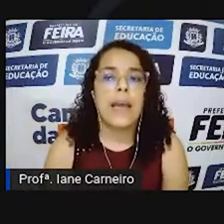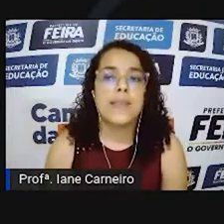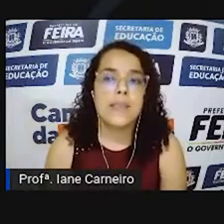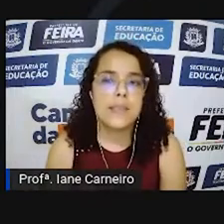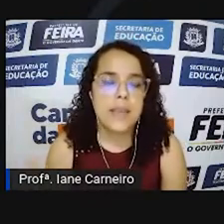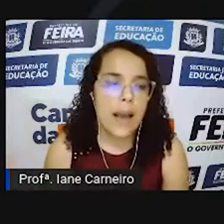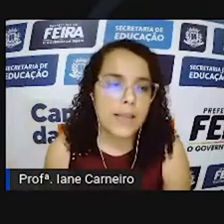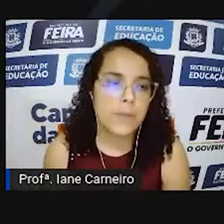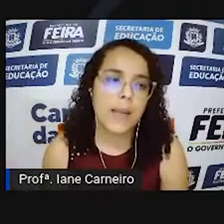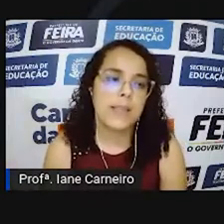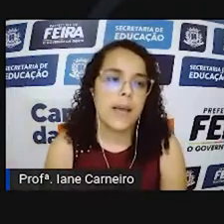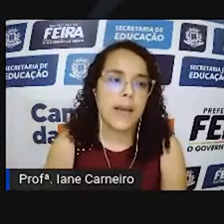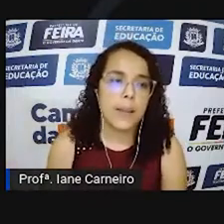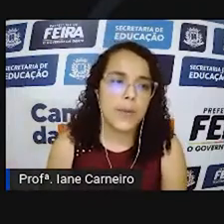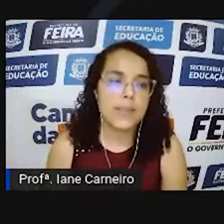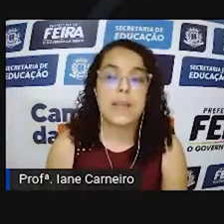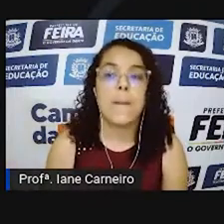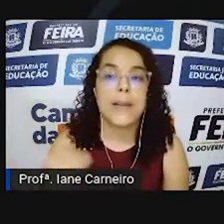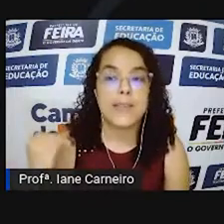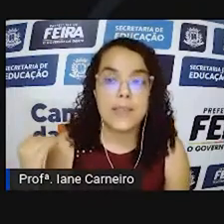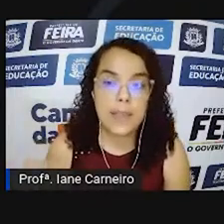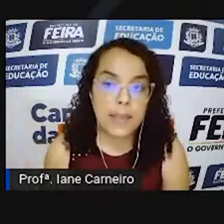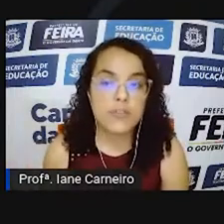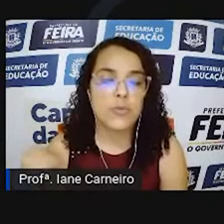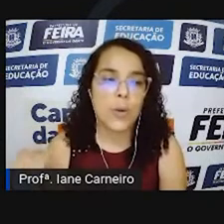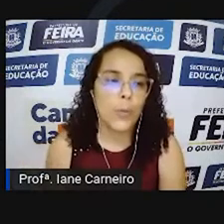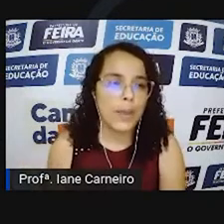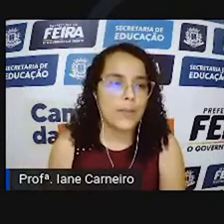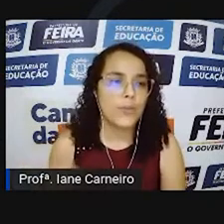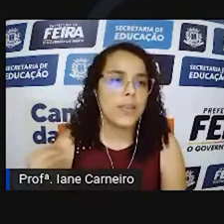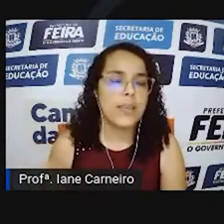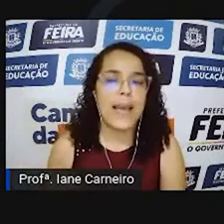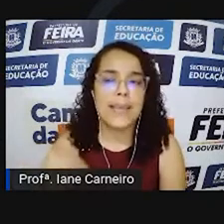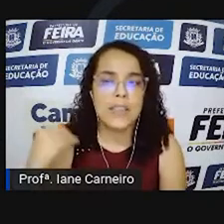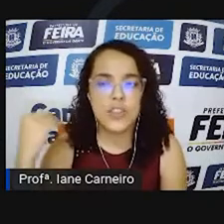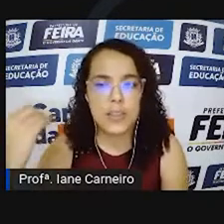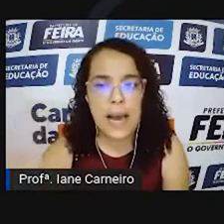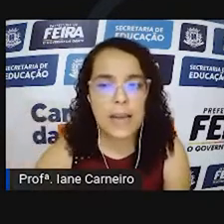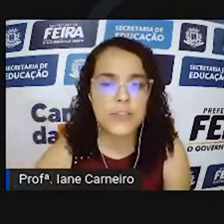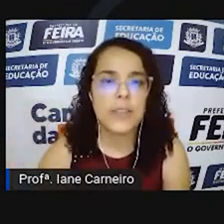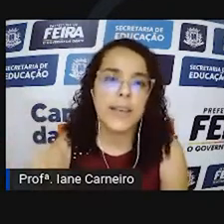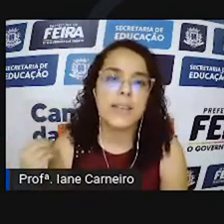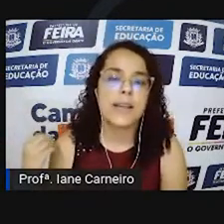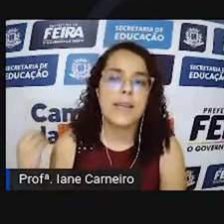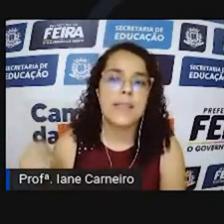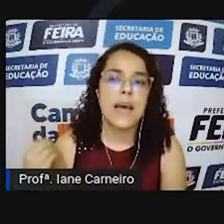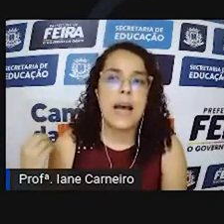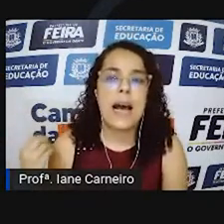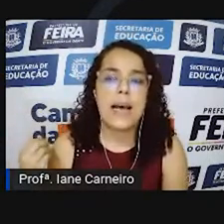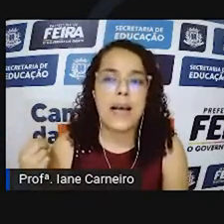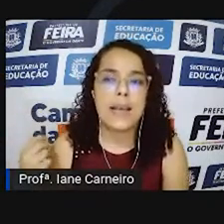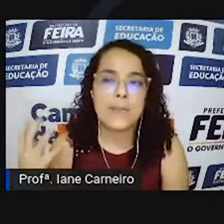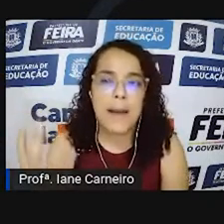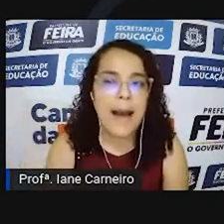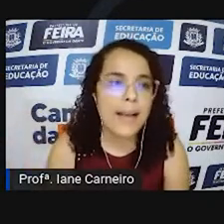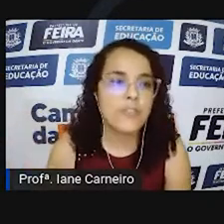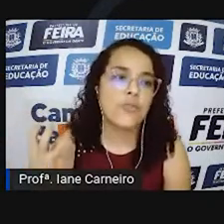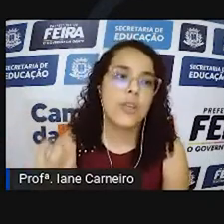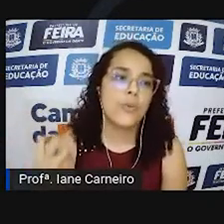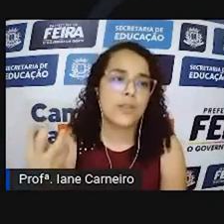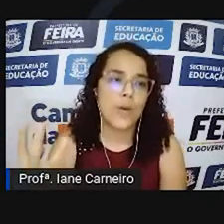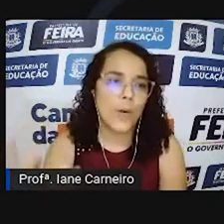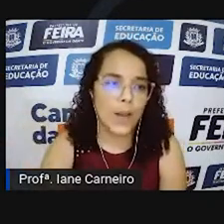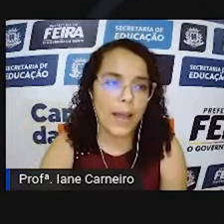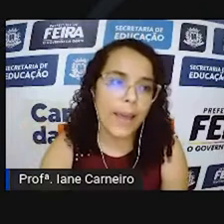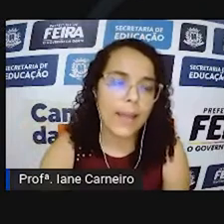são essenciais para essa reelaboração, para essa escrita de um documento que é a identidade, né, que traz as marcas